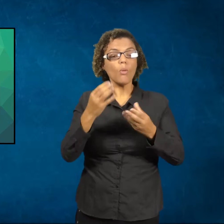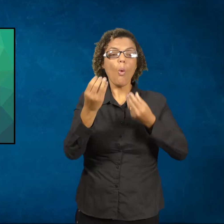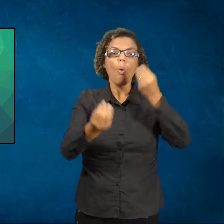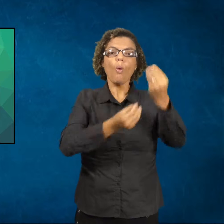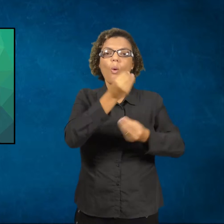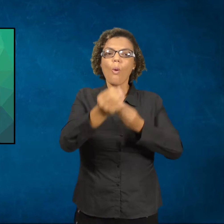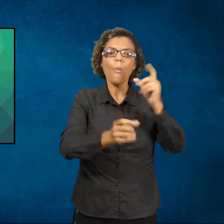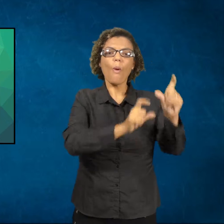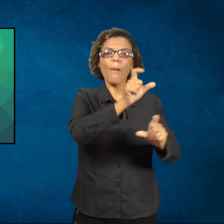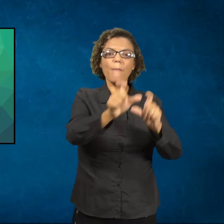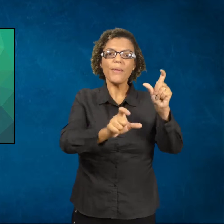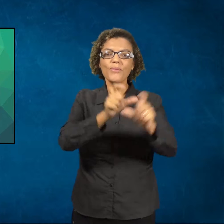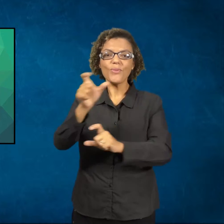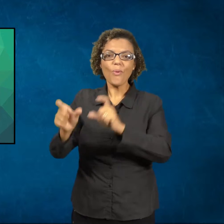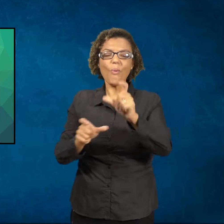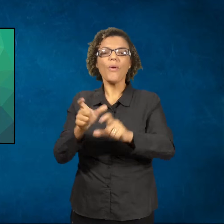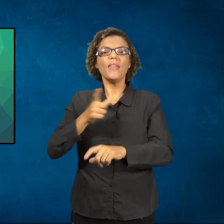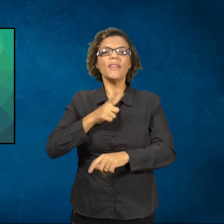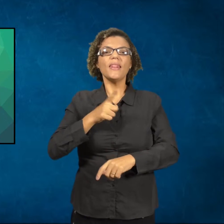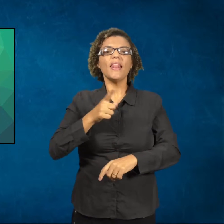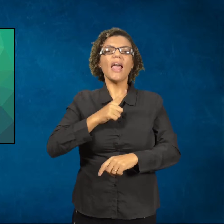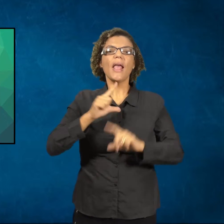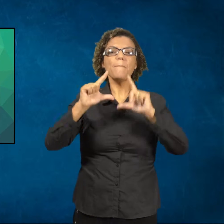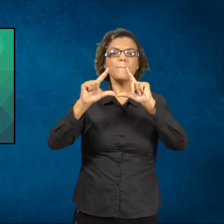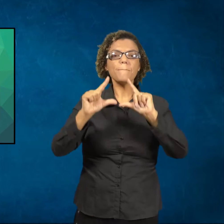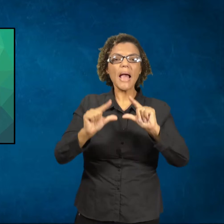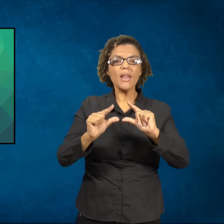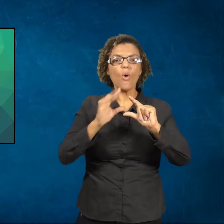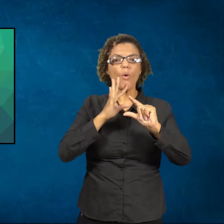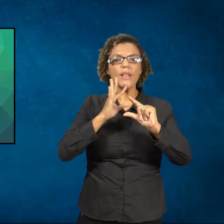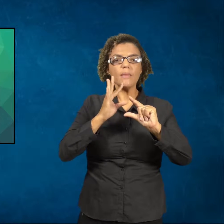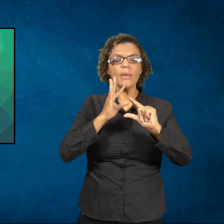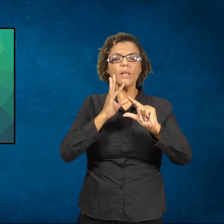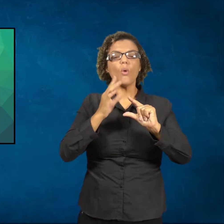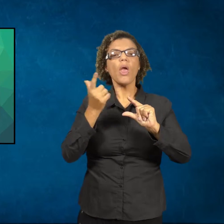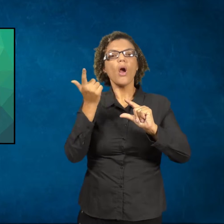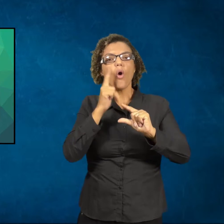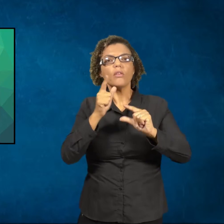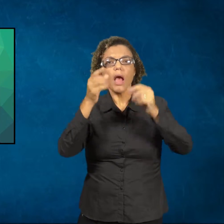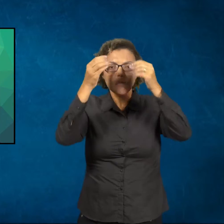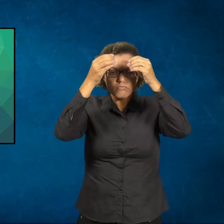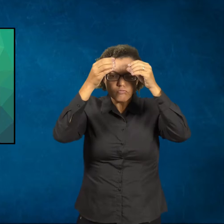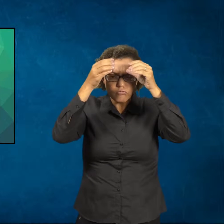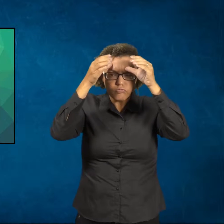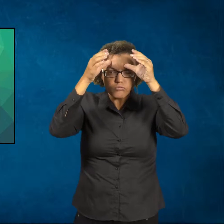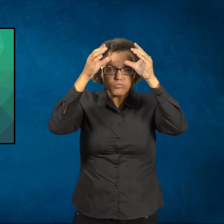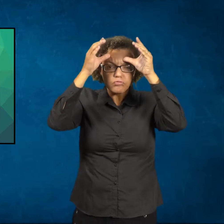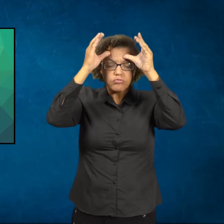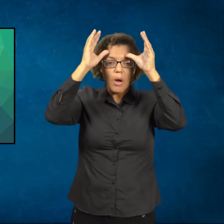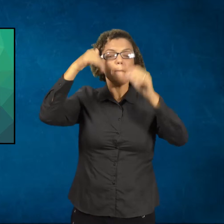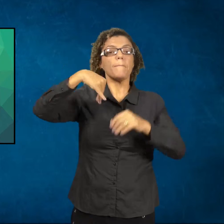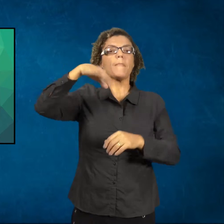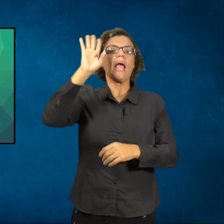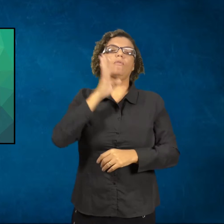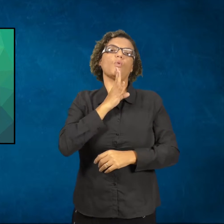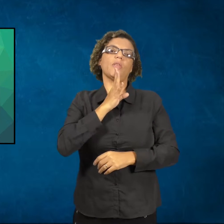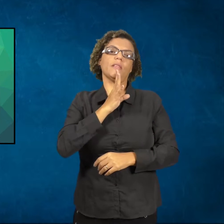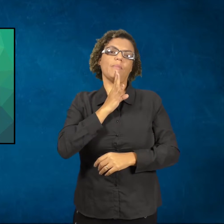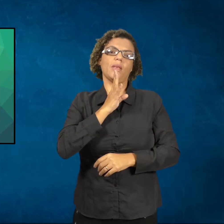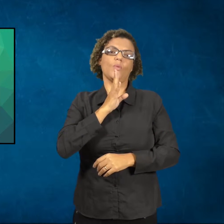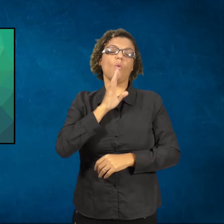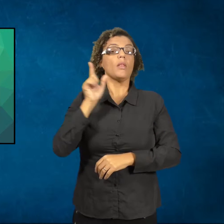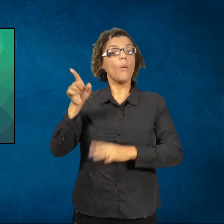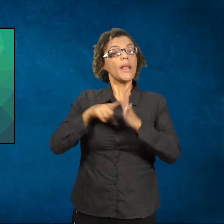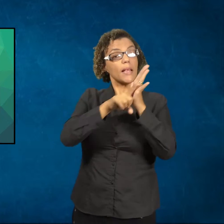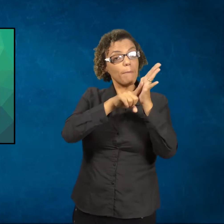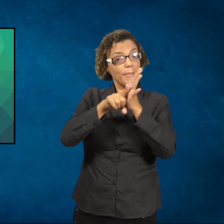as pessoas passam de um nível de menor para um nível de maior conhecimento. Isso foi a pergunta que guiou toda a obra